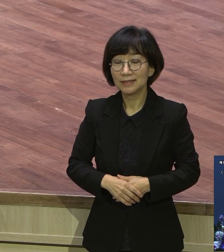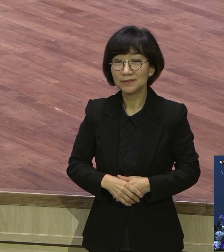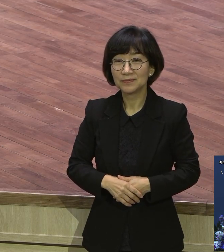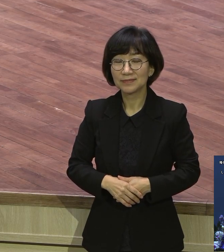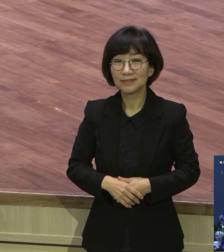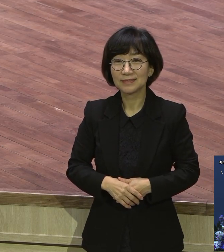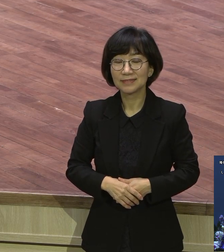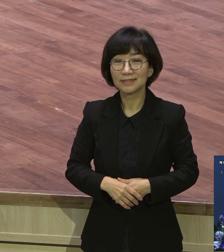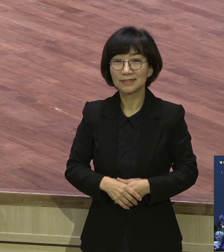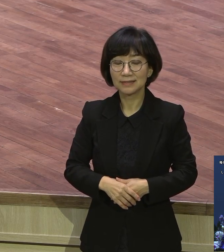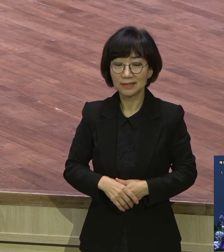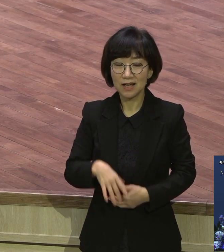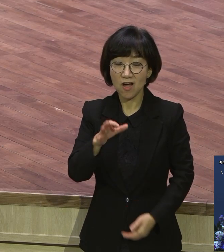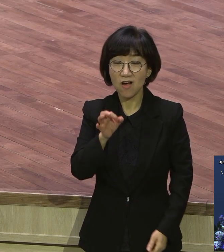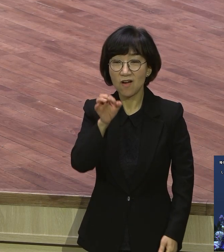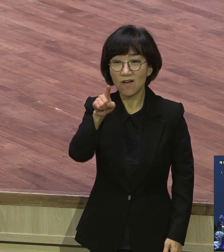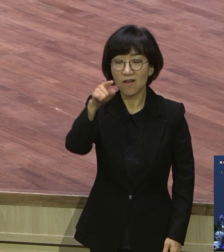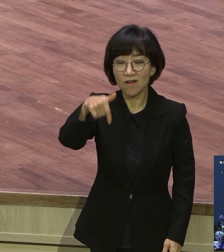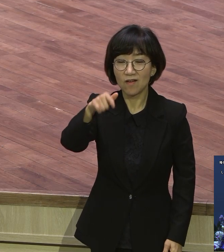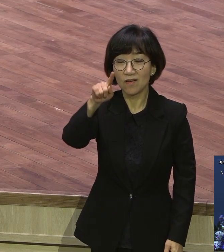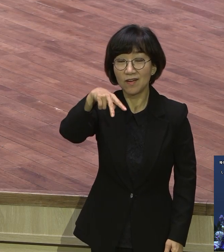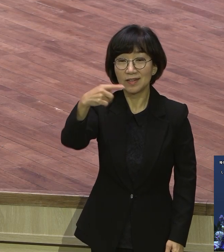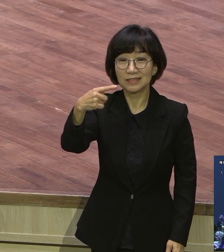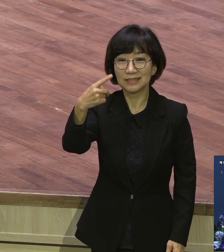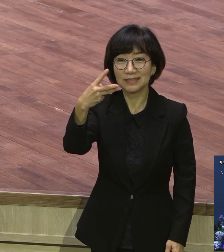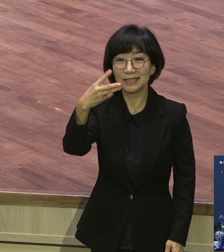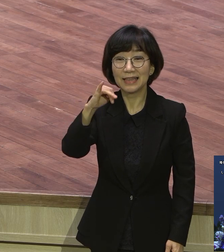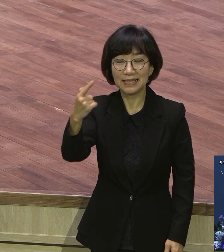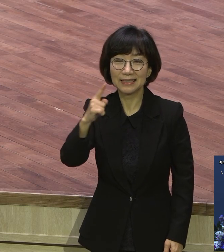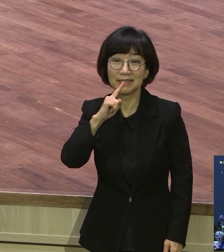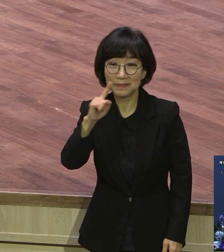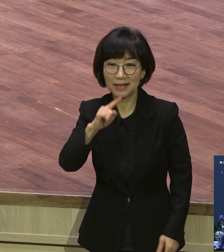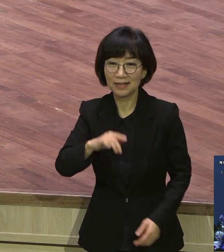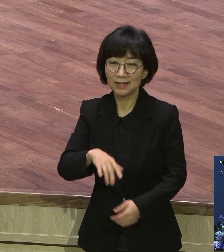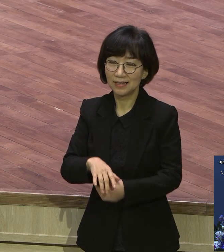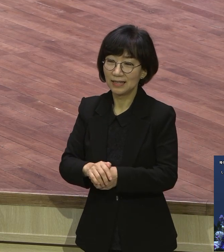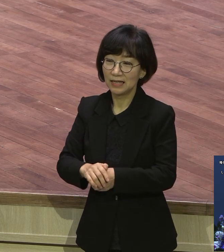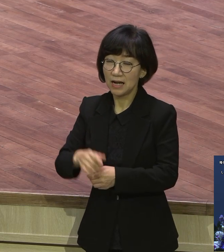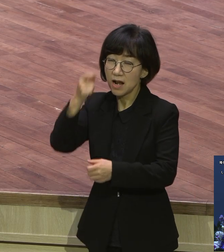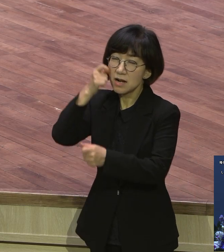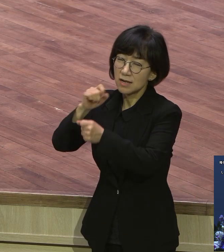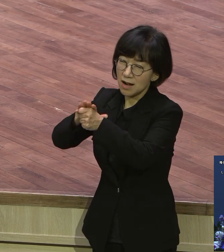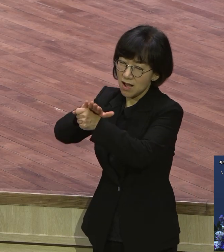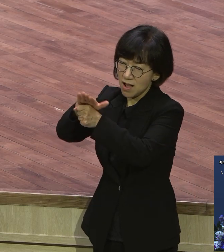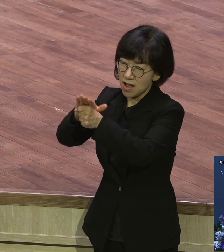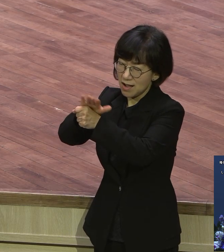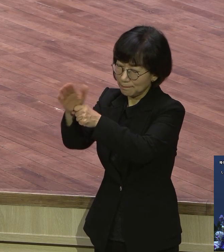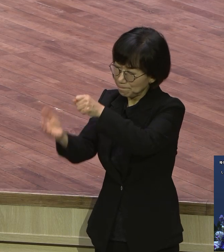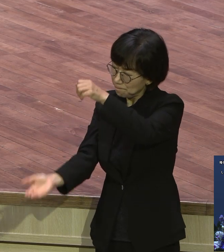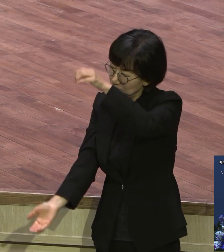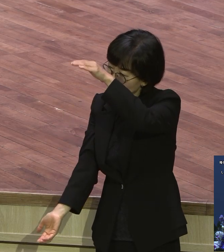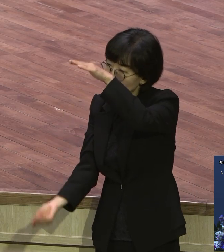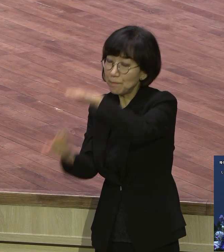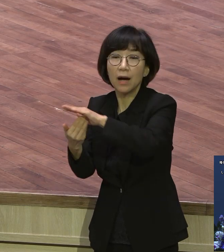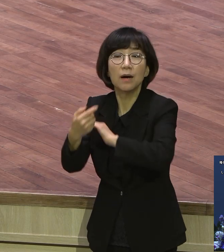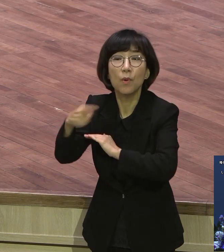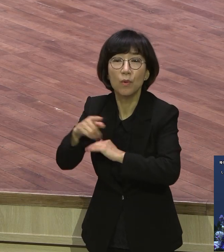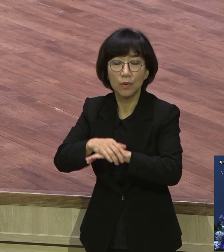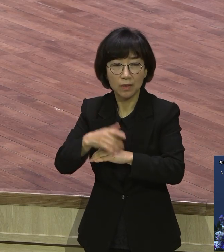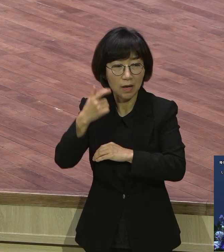성어 어스텐이 이런 말을 했어요 최고의 극률은 영혼을 불쌍히 여기는